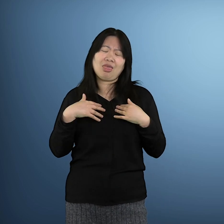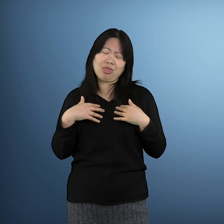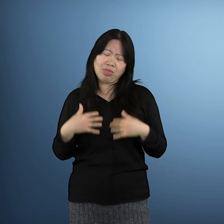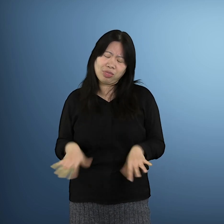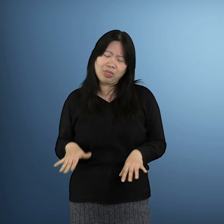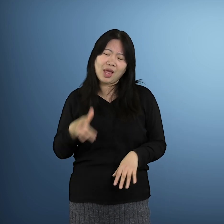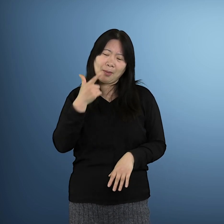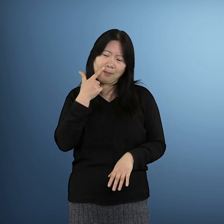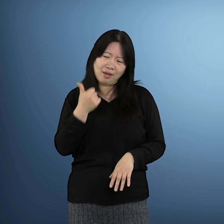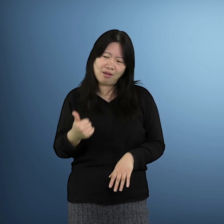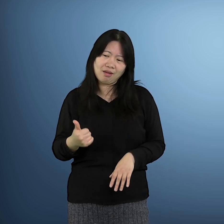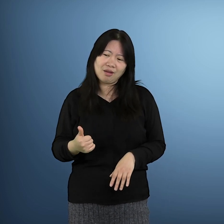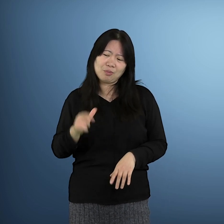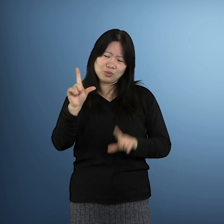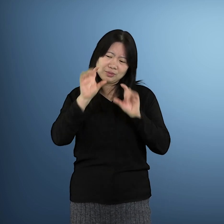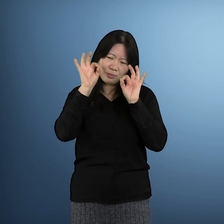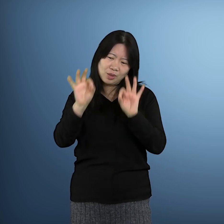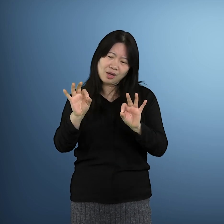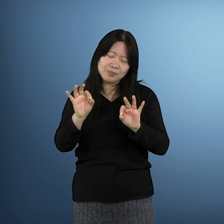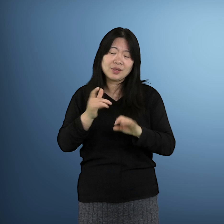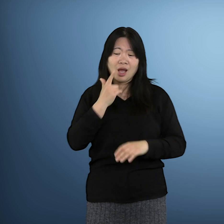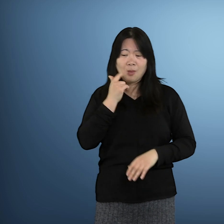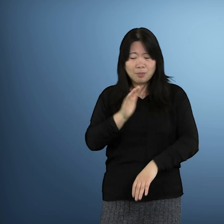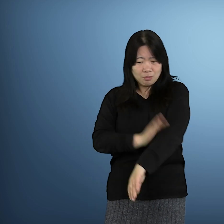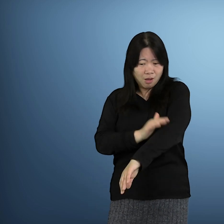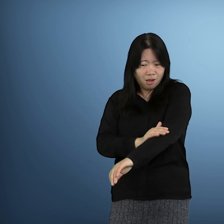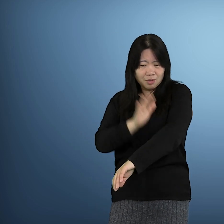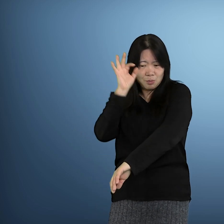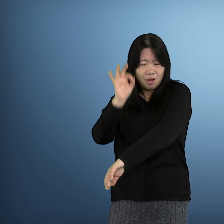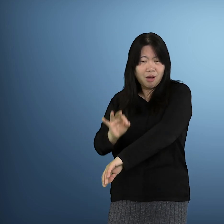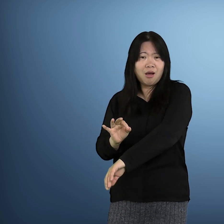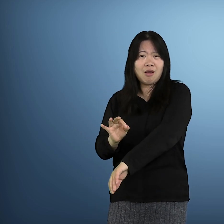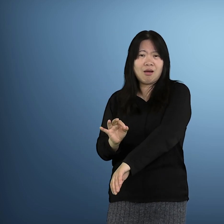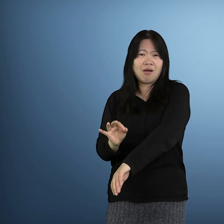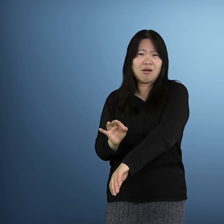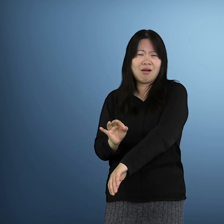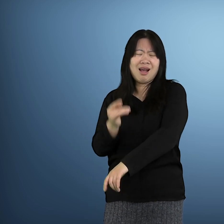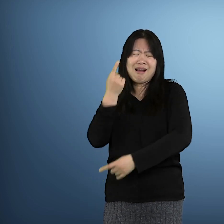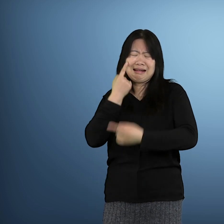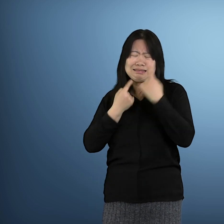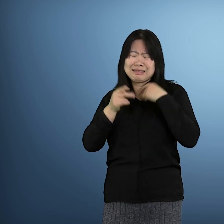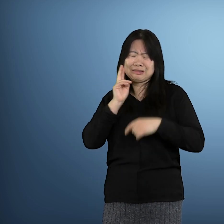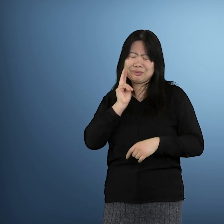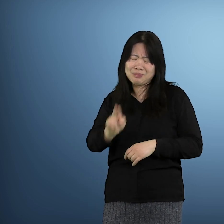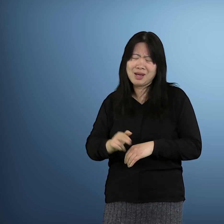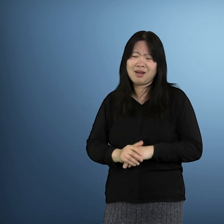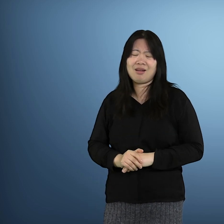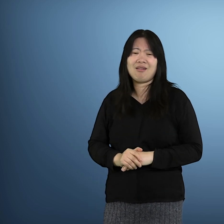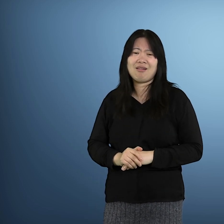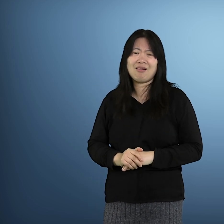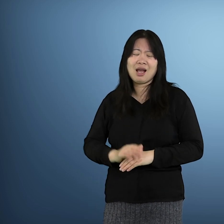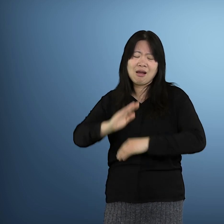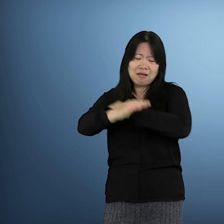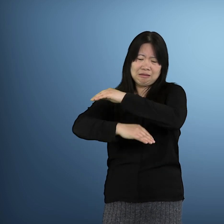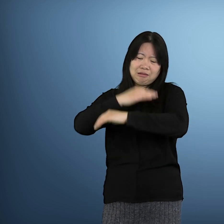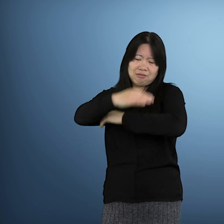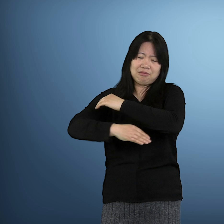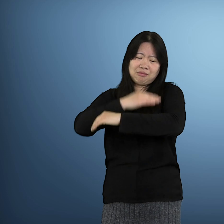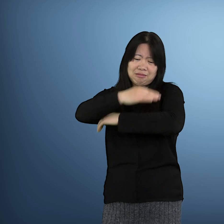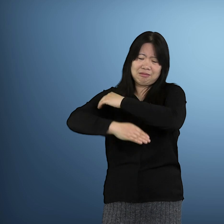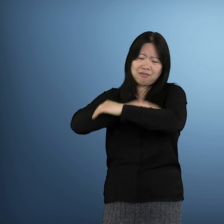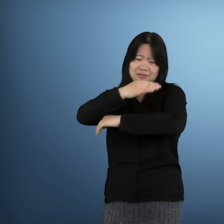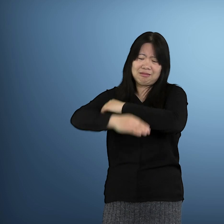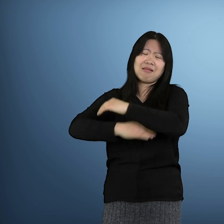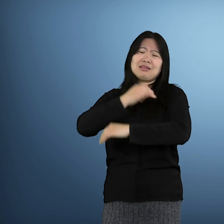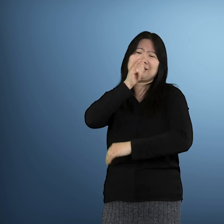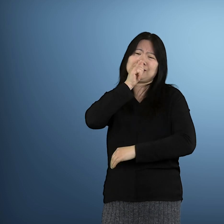있어요. 그런데 아빠의 팔을 보니까 팔에 상처가 나 있고 붕대가